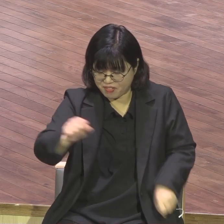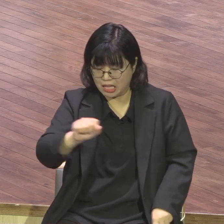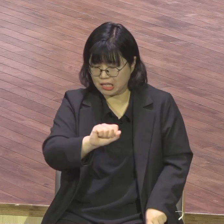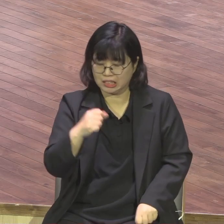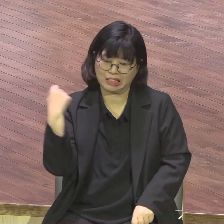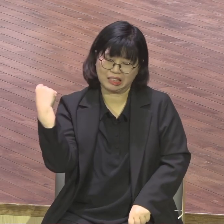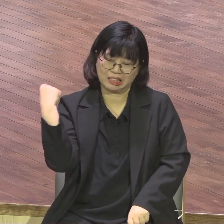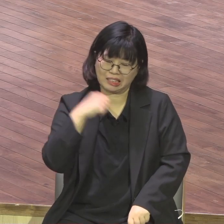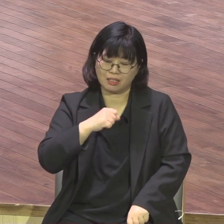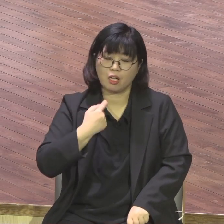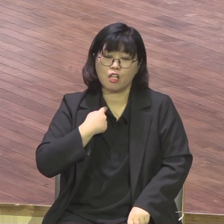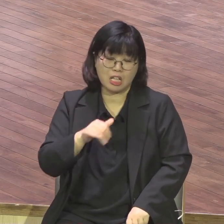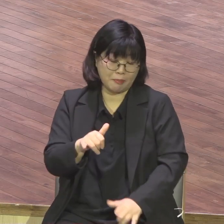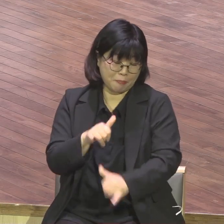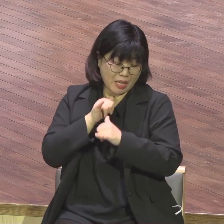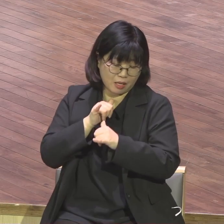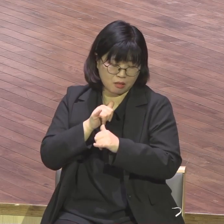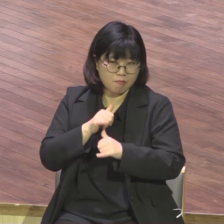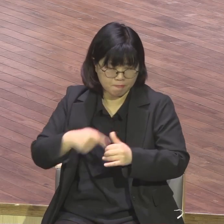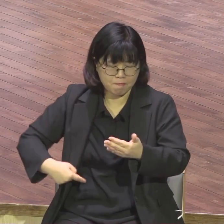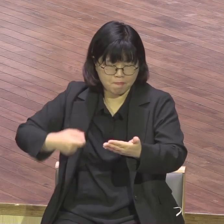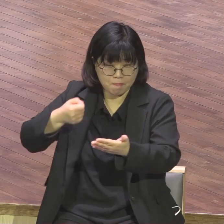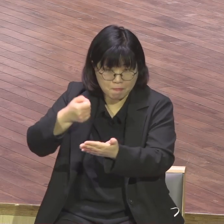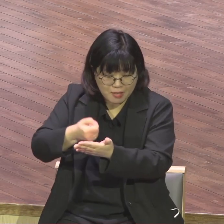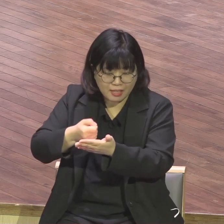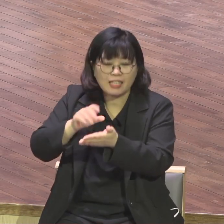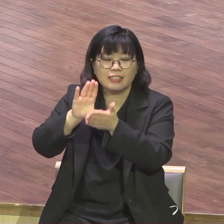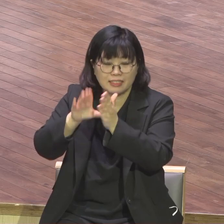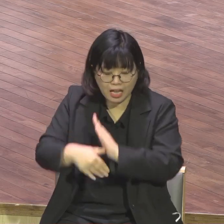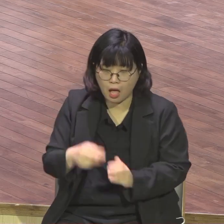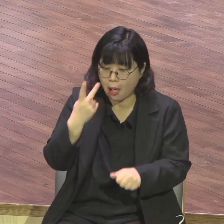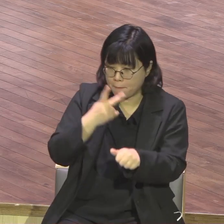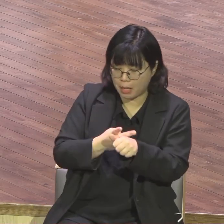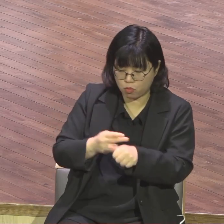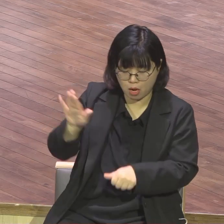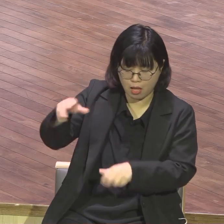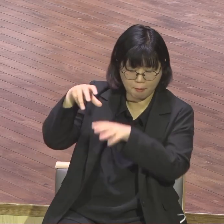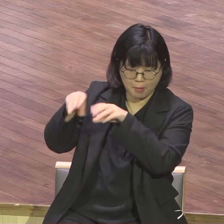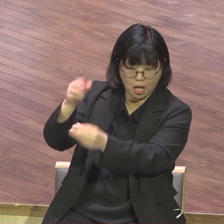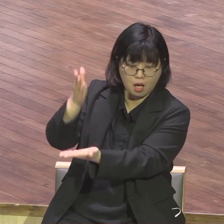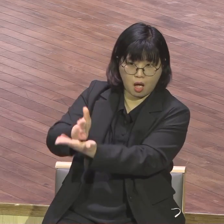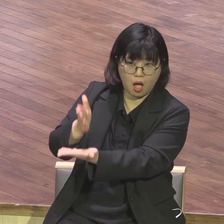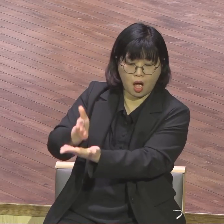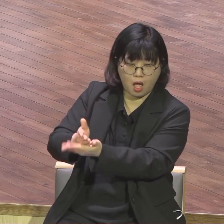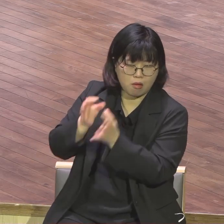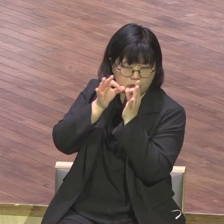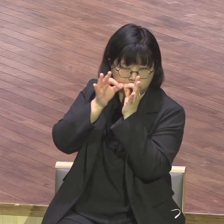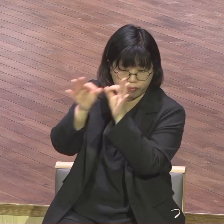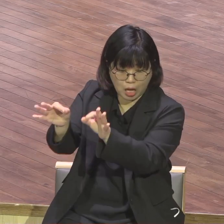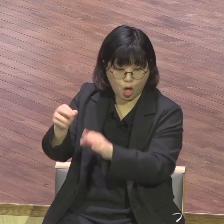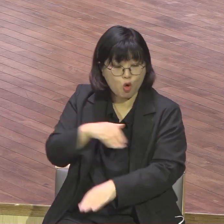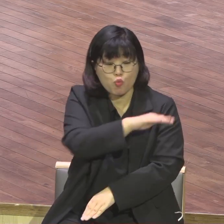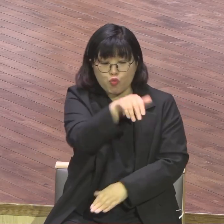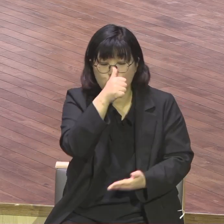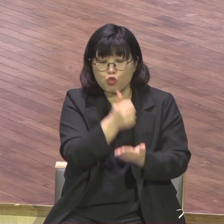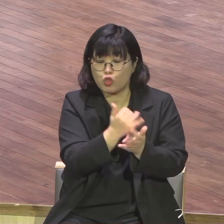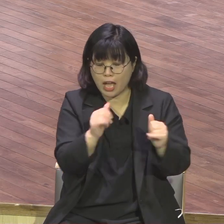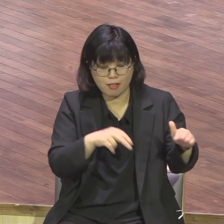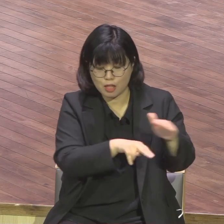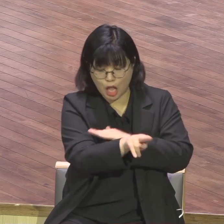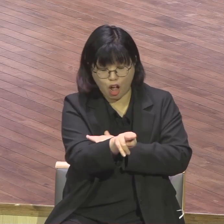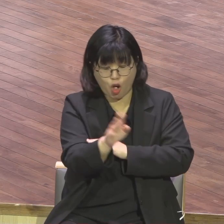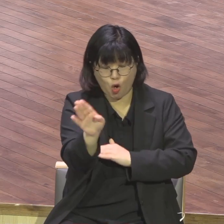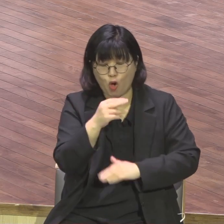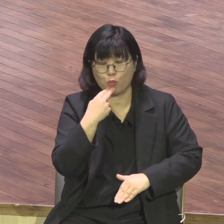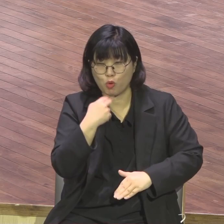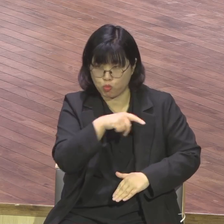하는 그 순간에 바울이 그걸 보고 꽝을 질렀어요. 스톱! 멈춰라! 우리 여기 있다, 도망갔다, 다 있다,